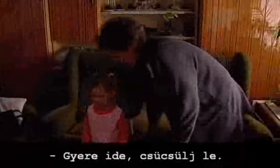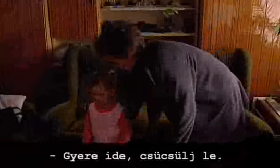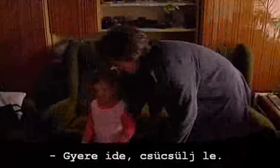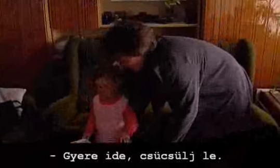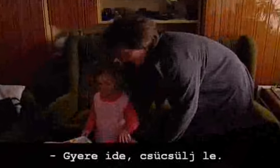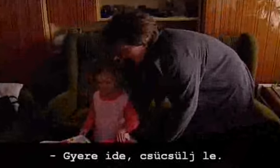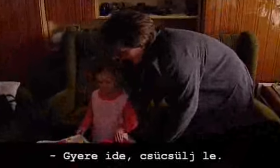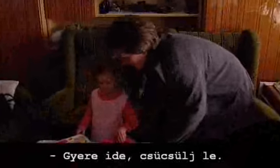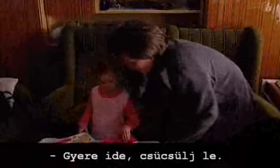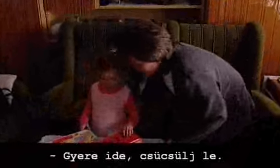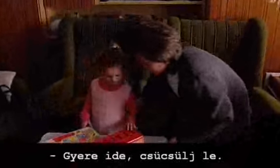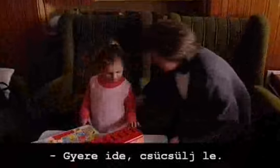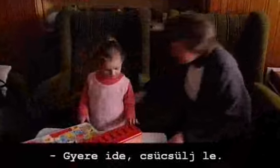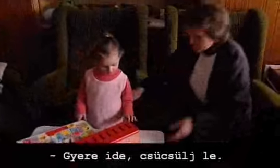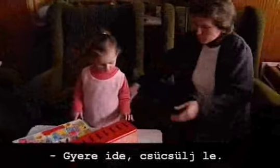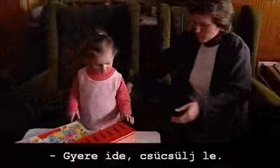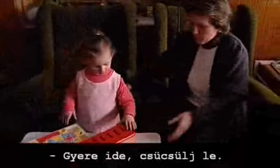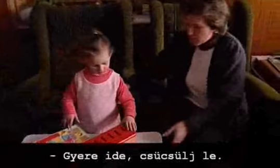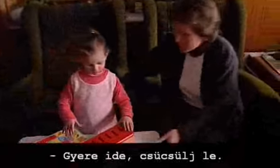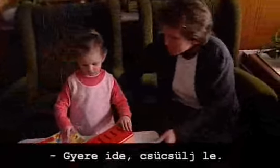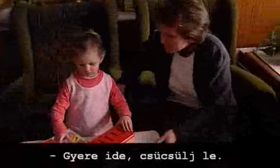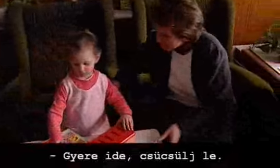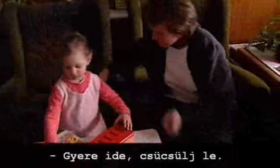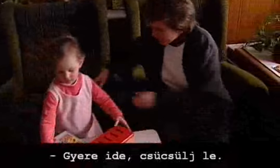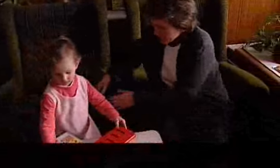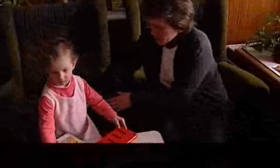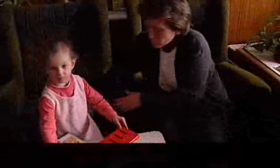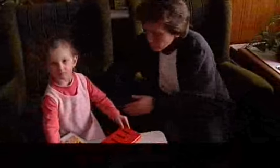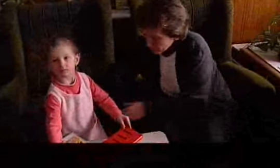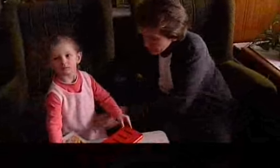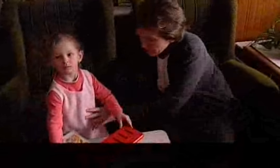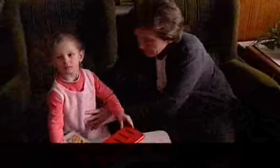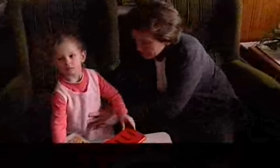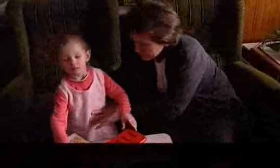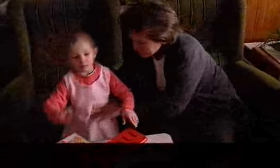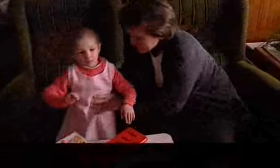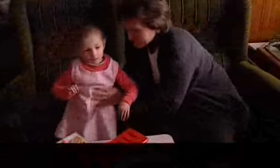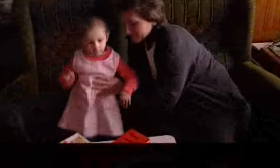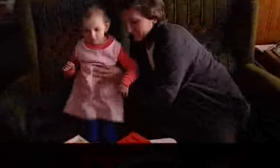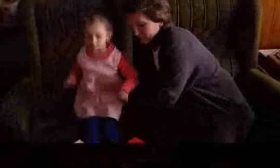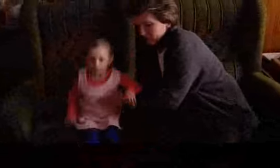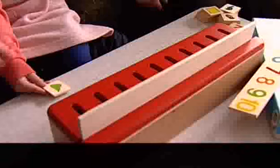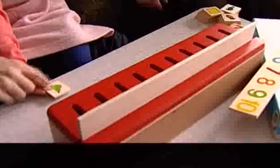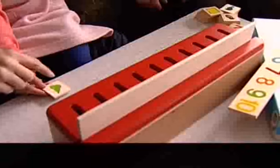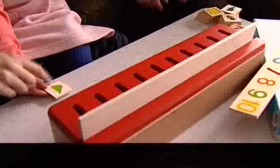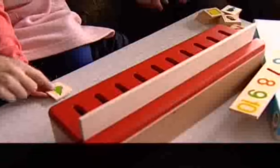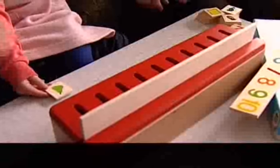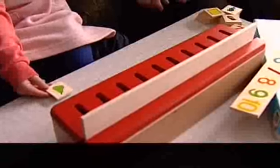Gyere, csücsülj le! Csücs! Ide csücsülj a fotelba!